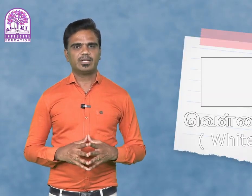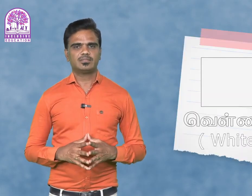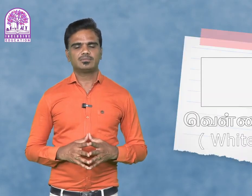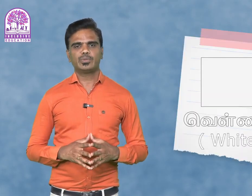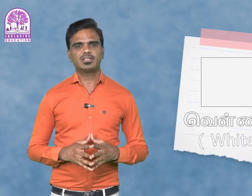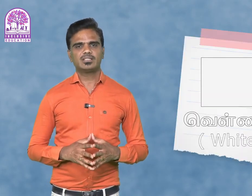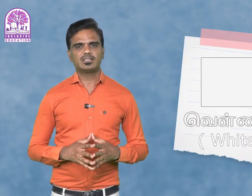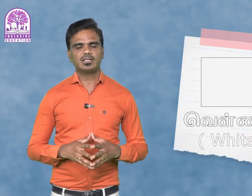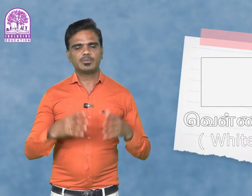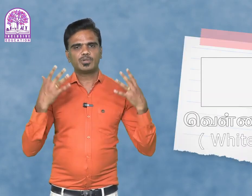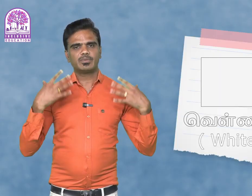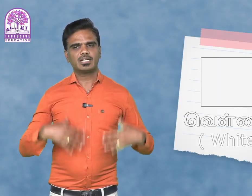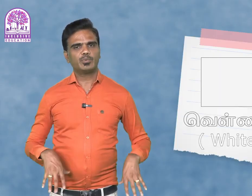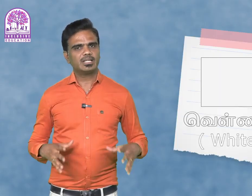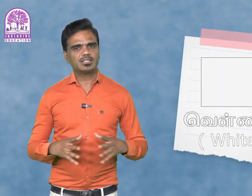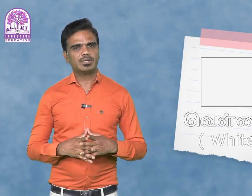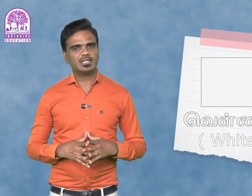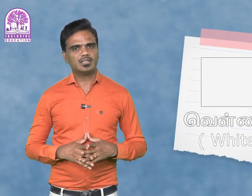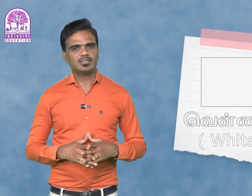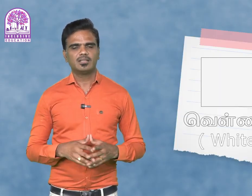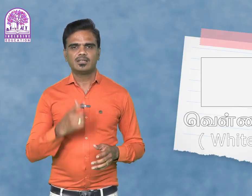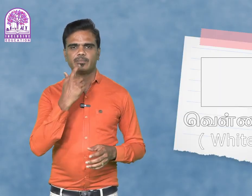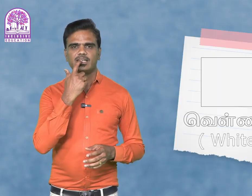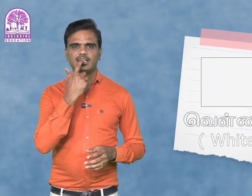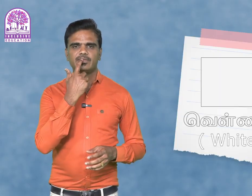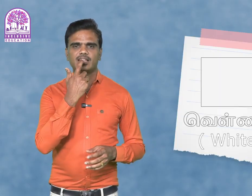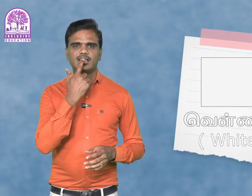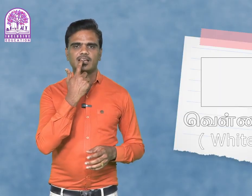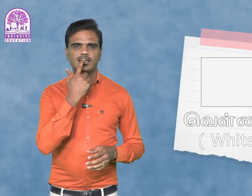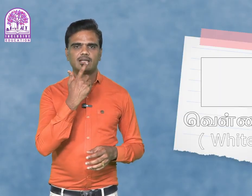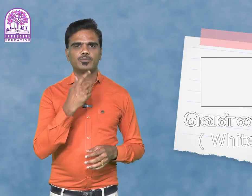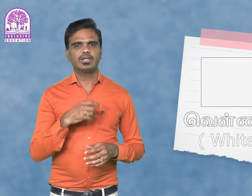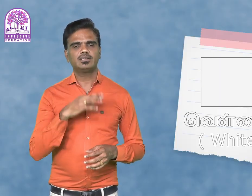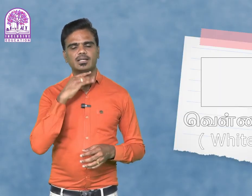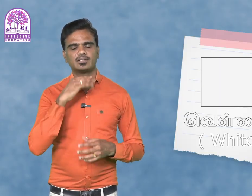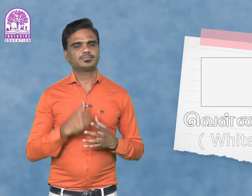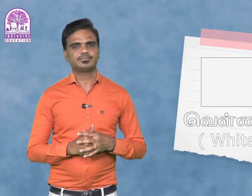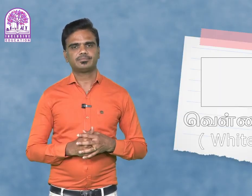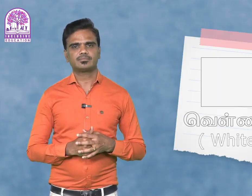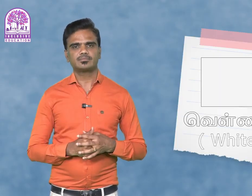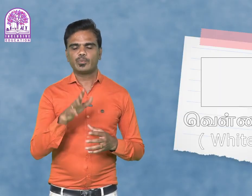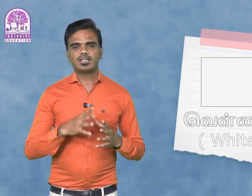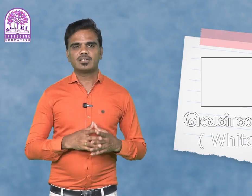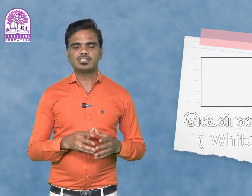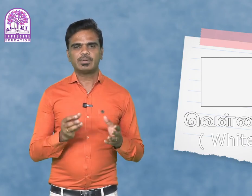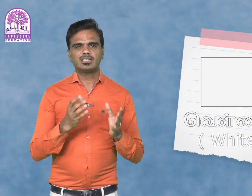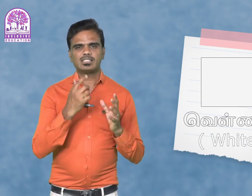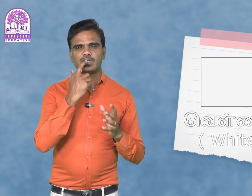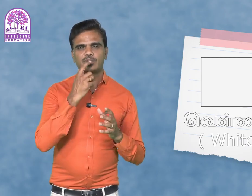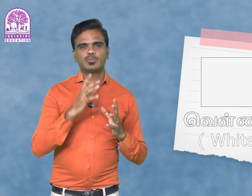ஒயிட். ஒயிட்டுக்கு என்ன செய்யலாம்? நம்ம உடம்புல எங்கே ஒயிட் இருக்குது பாடியில்? பல். இது பாருங்க, ஒயிட் கலர். ஒயிட் கலருக்கு சில பேர் டச் பண்ணுறதுக்கு ஒரு